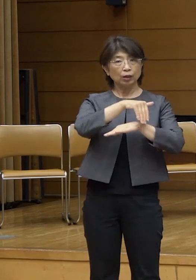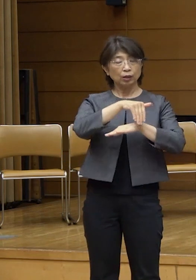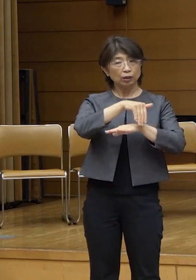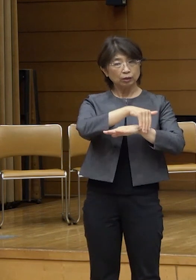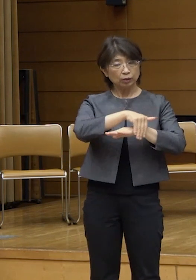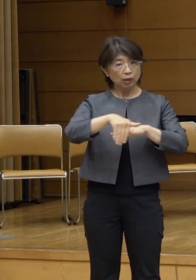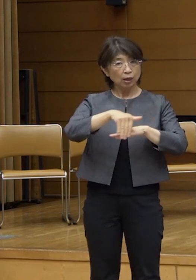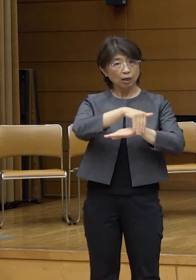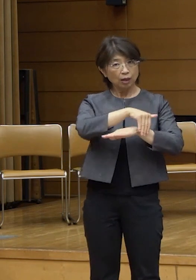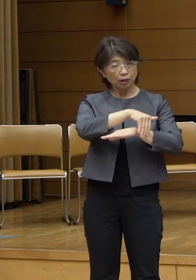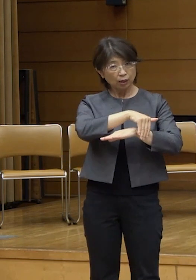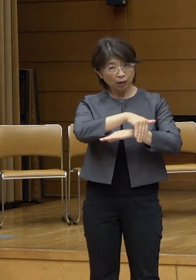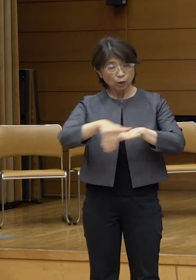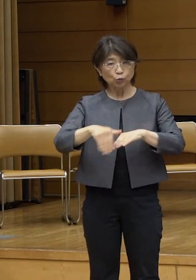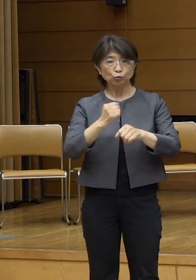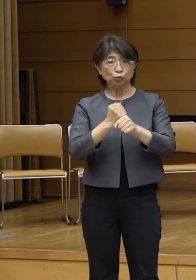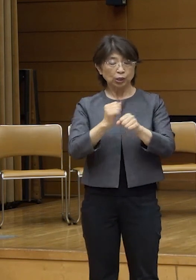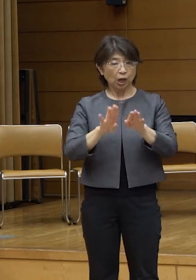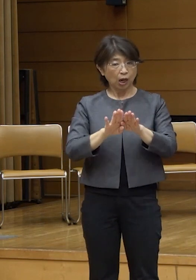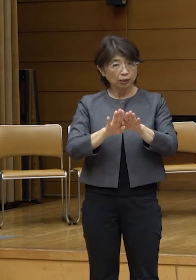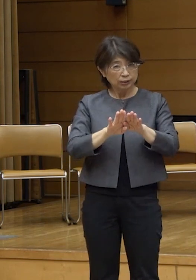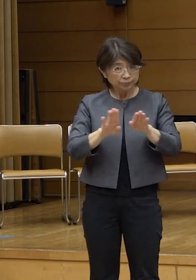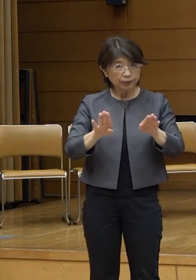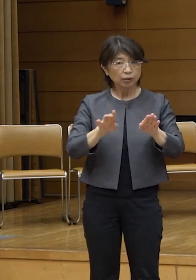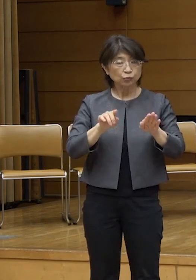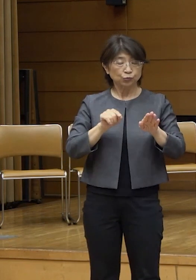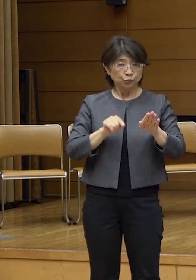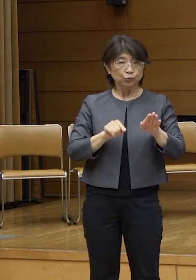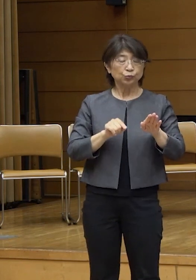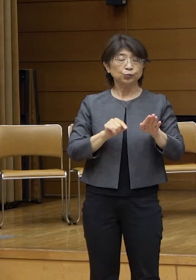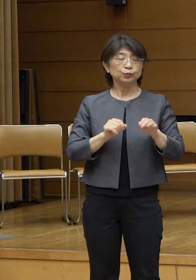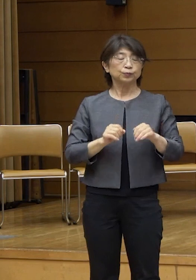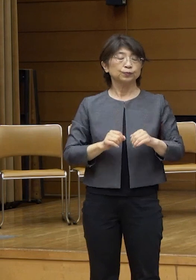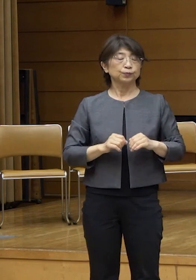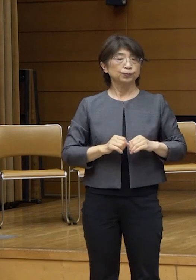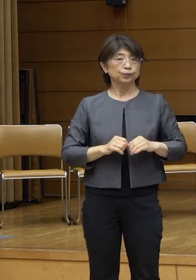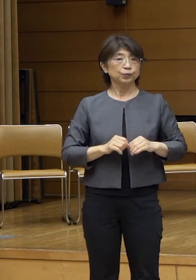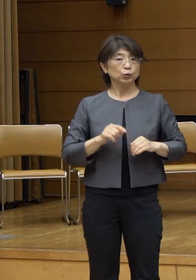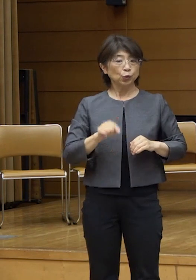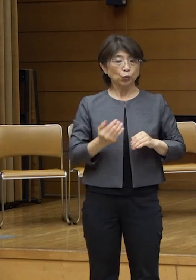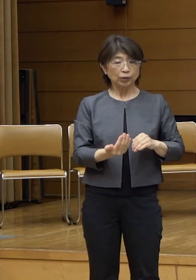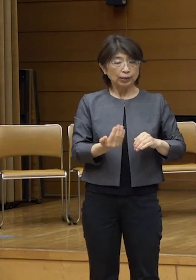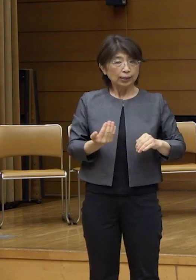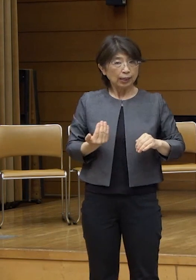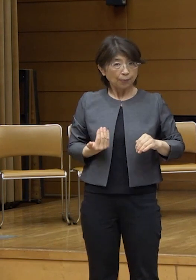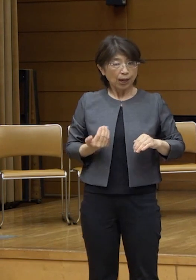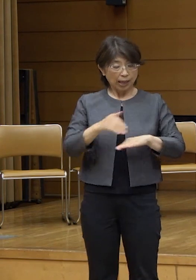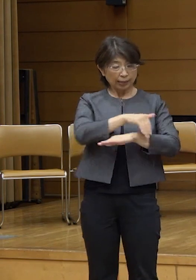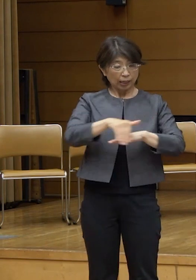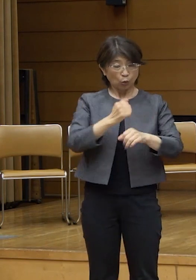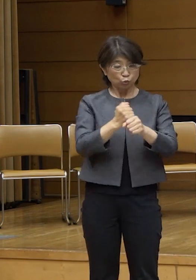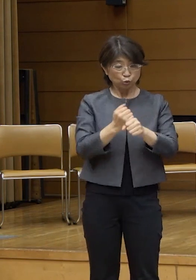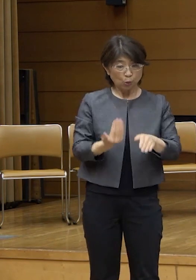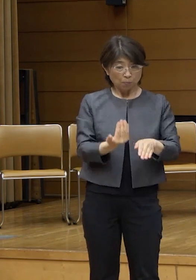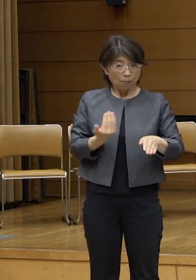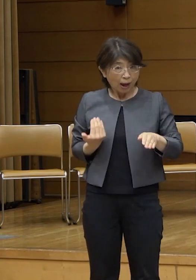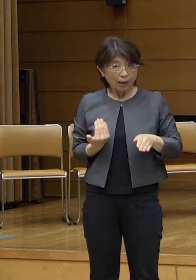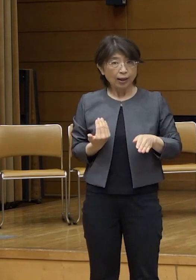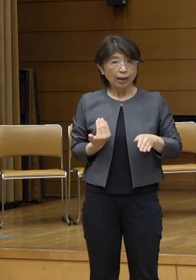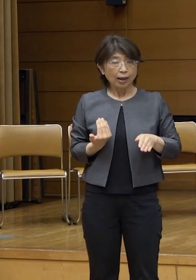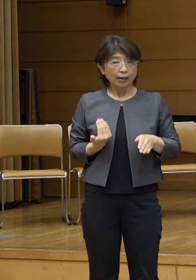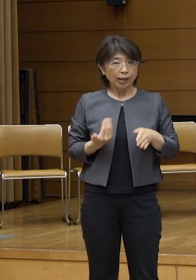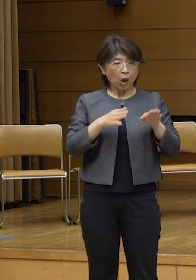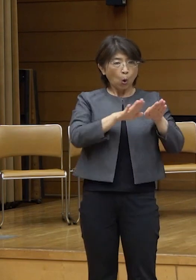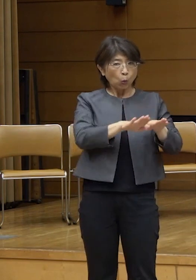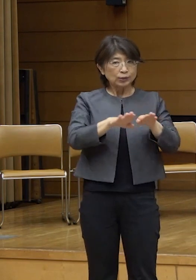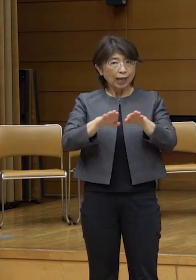きたと、取り掛かりつつあるところです。まあ、それにその手前で起きないようになんとか今までの状態を抑える